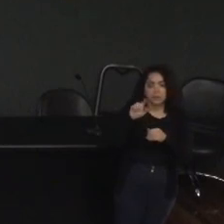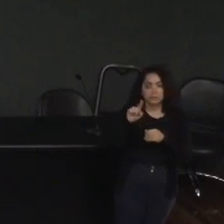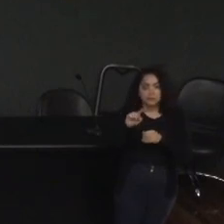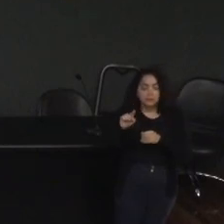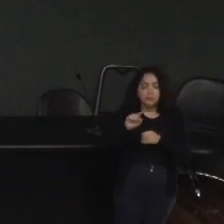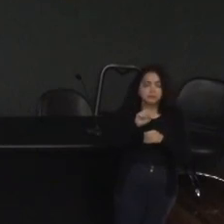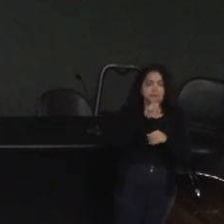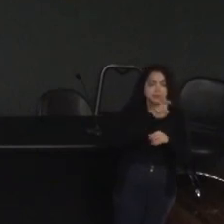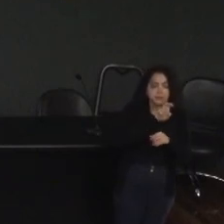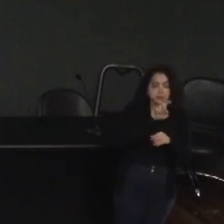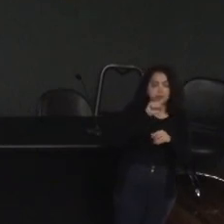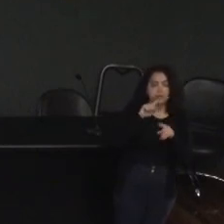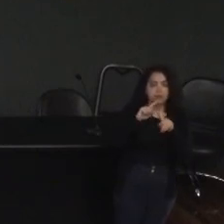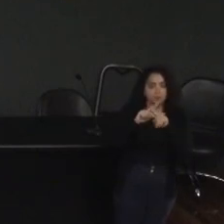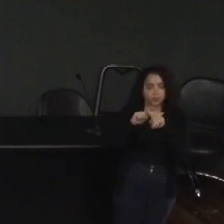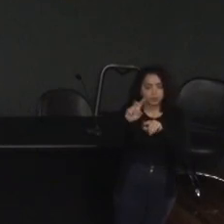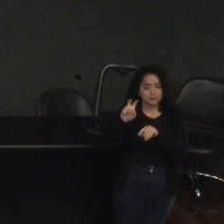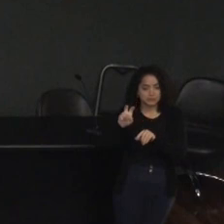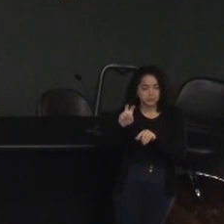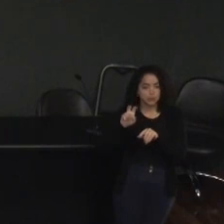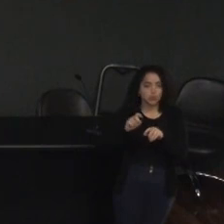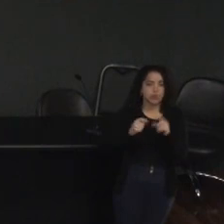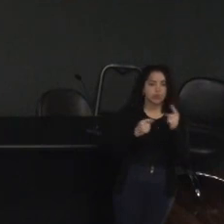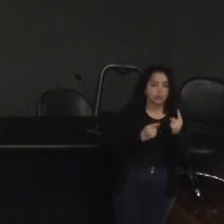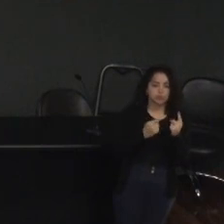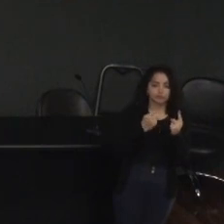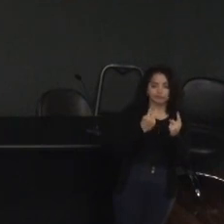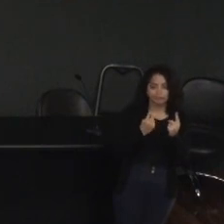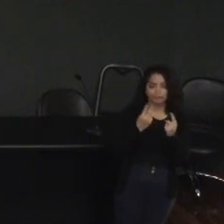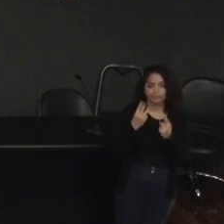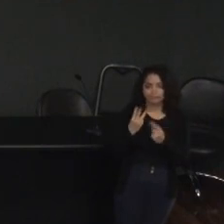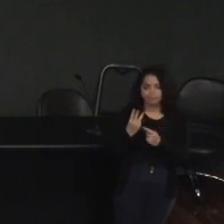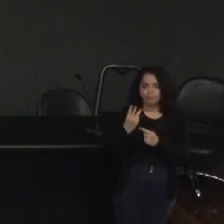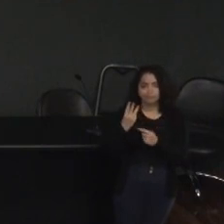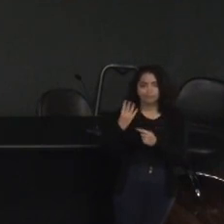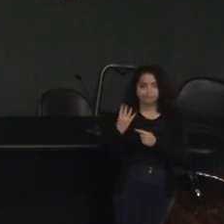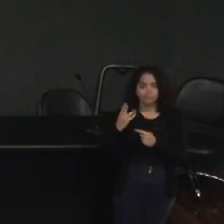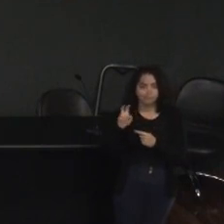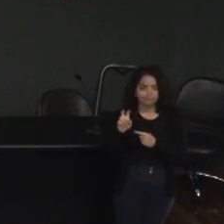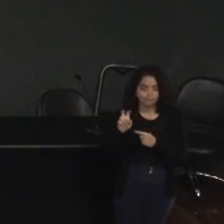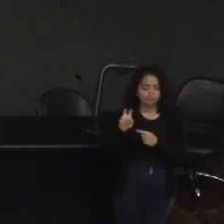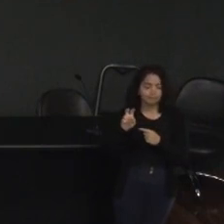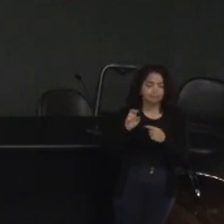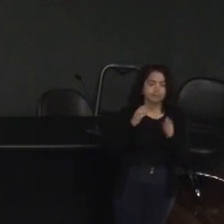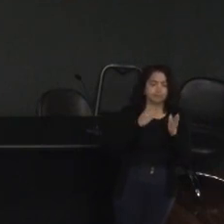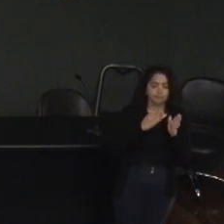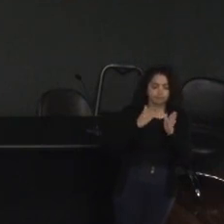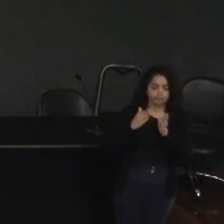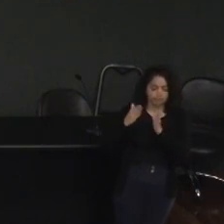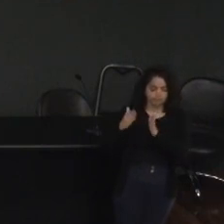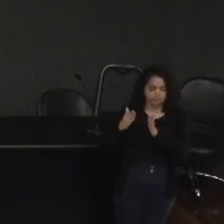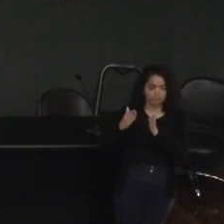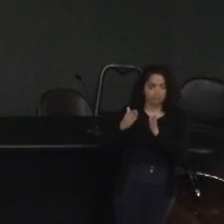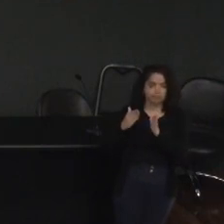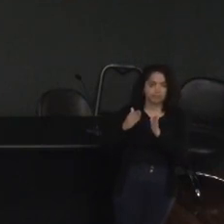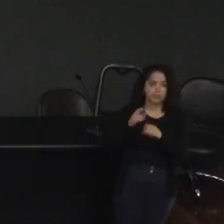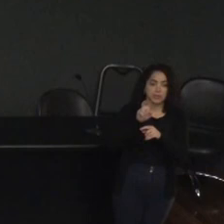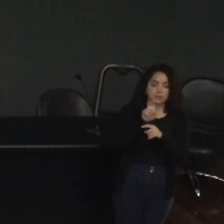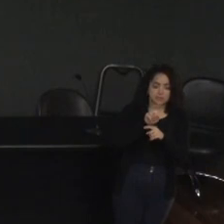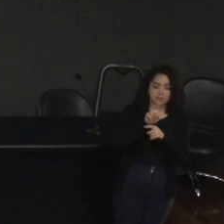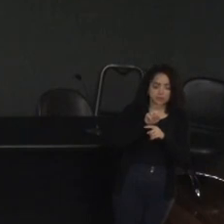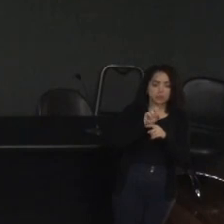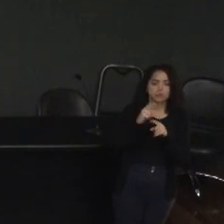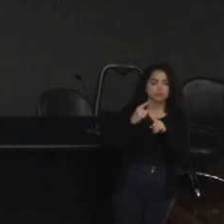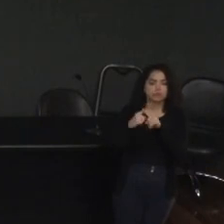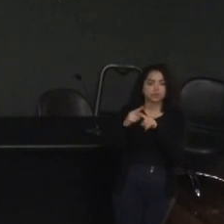matriz 5 por 5 por quê Um dois três quatro cinco um dois três quatro cinco certo então cinco por